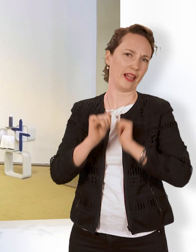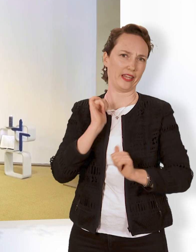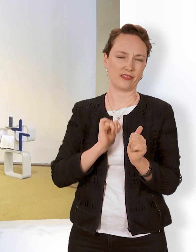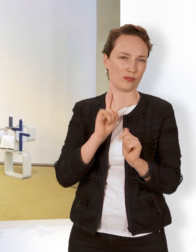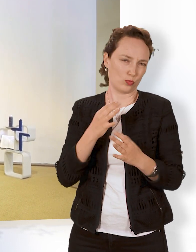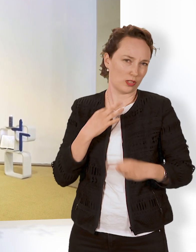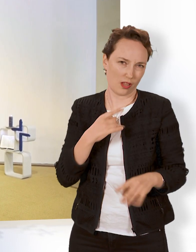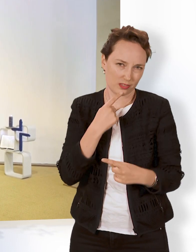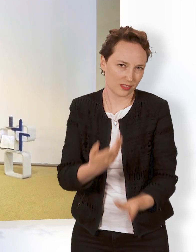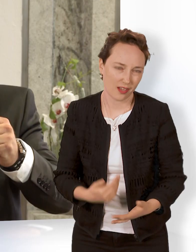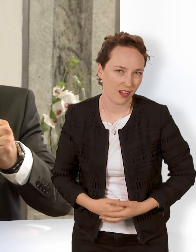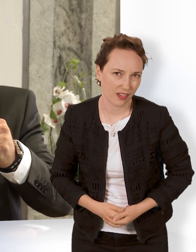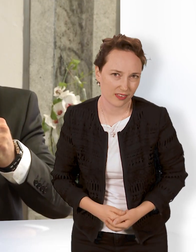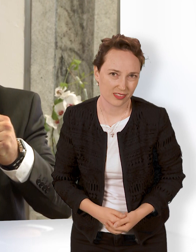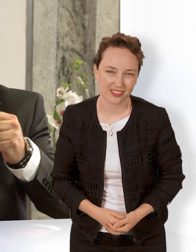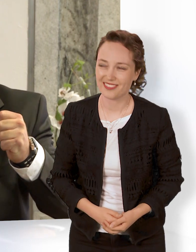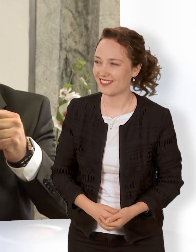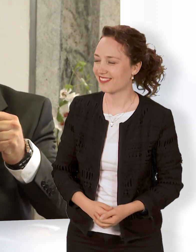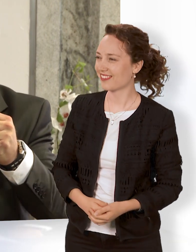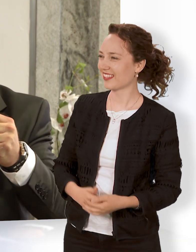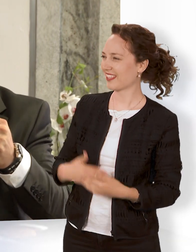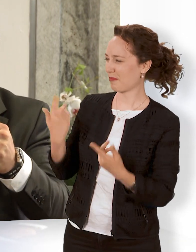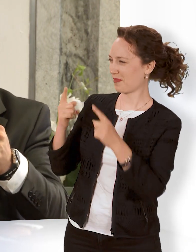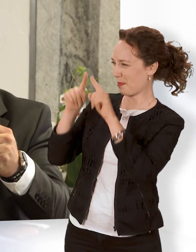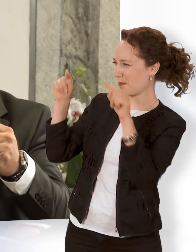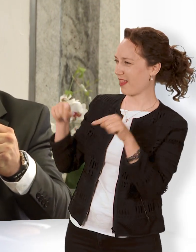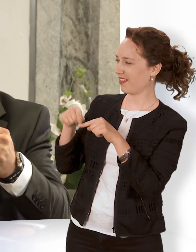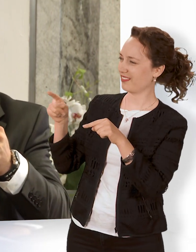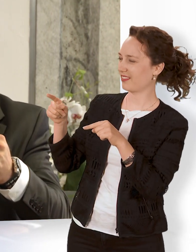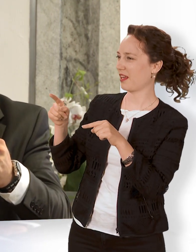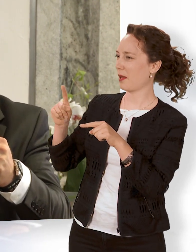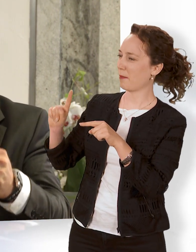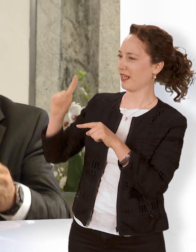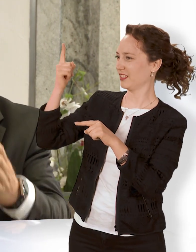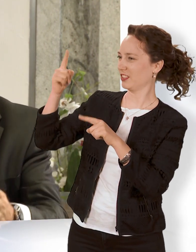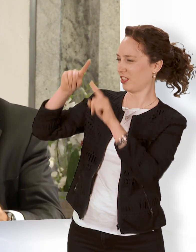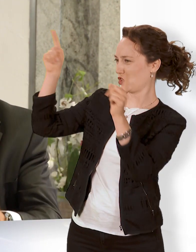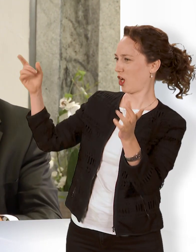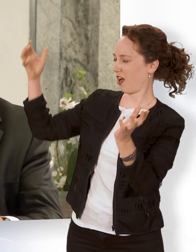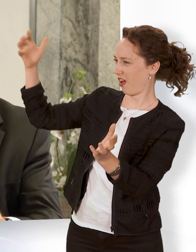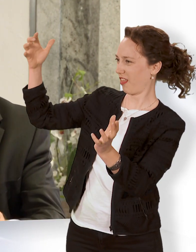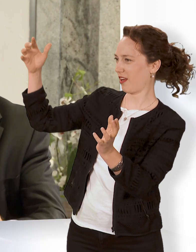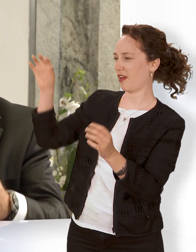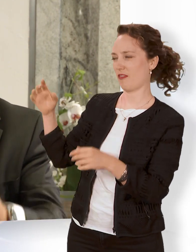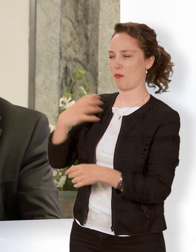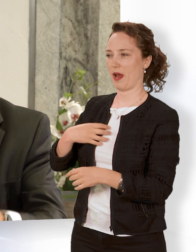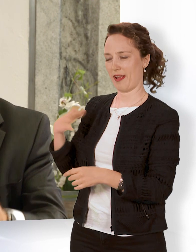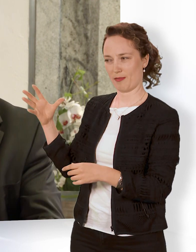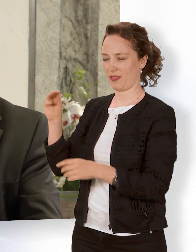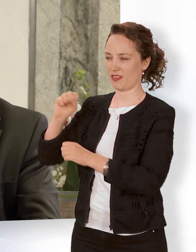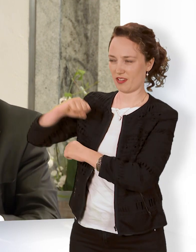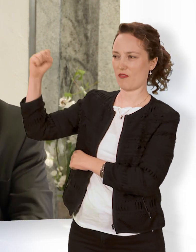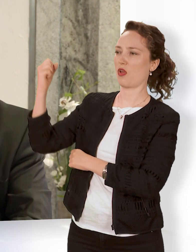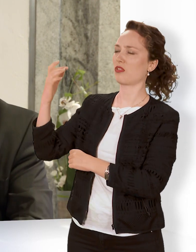muss man schon sagen. Man sieht Sie mit der Meisterschale, die deutsche Meisterschaft mit den Bayern gewonnen, lange Jahre für die Bayern gespielt und trotzdem